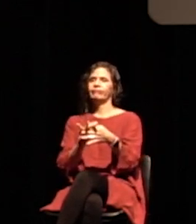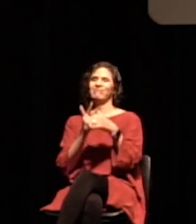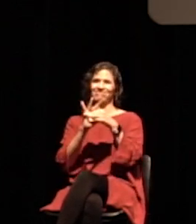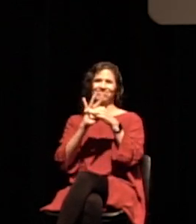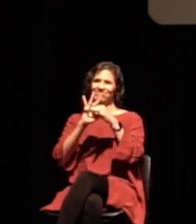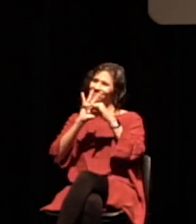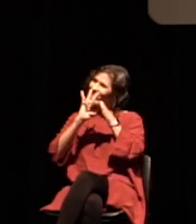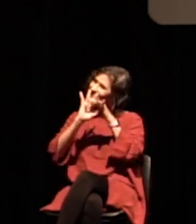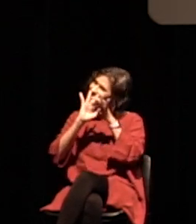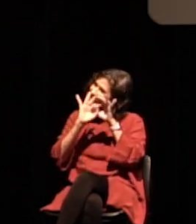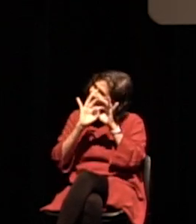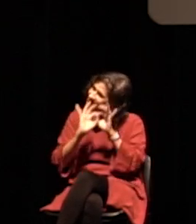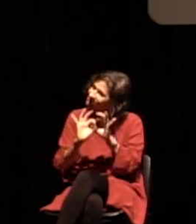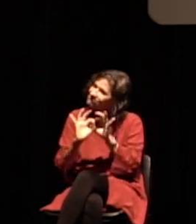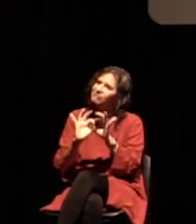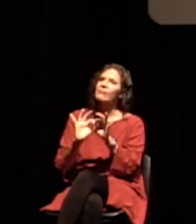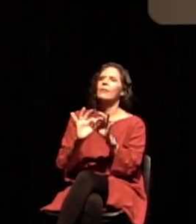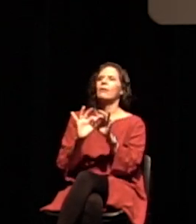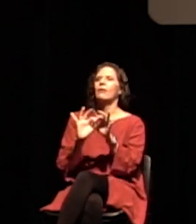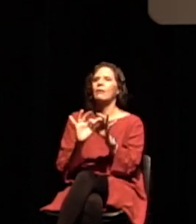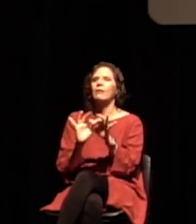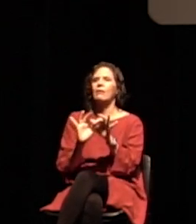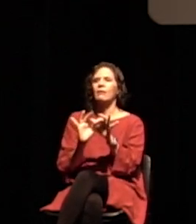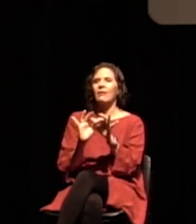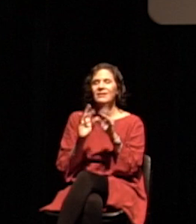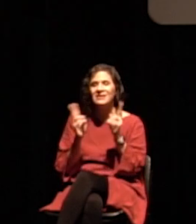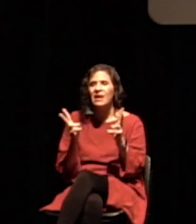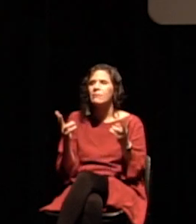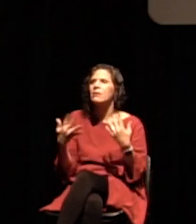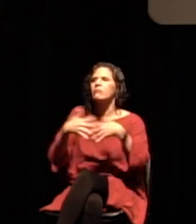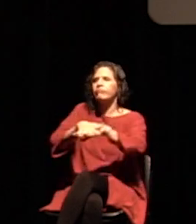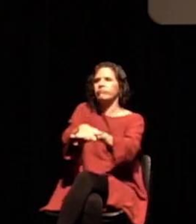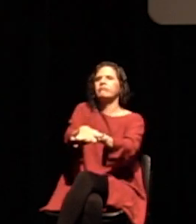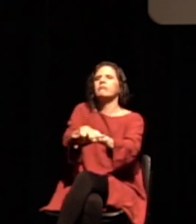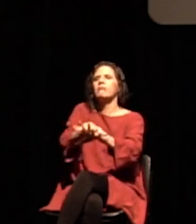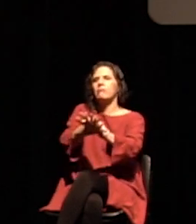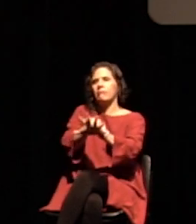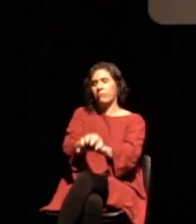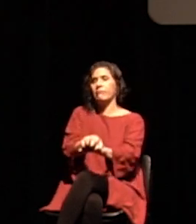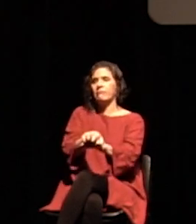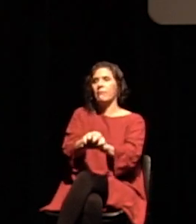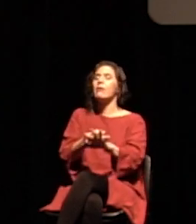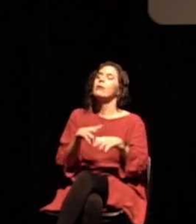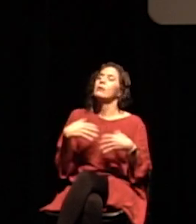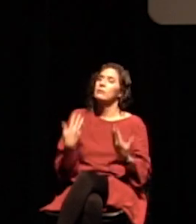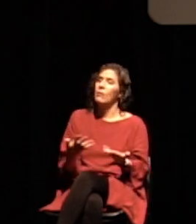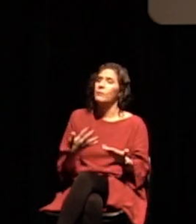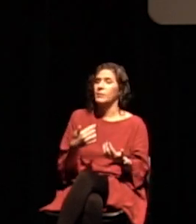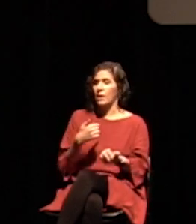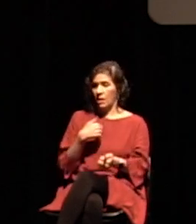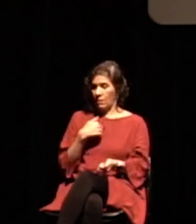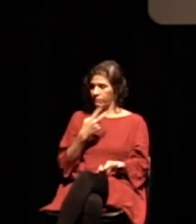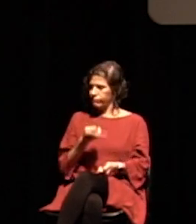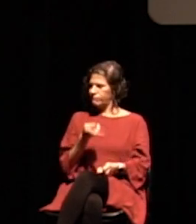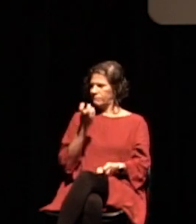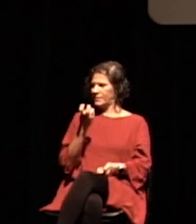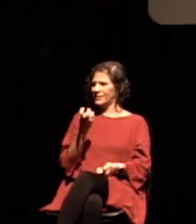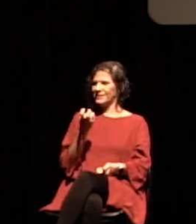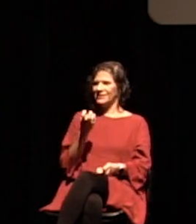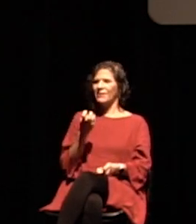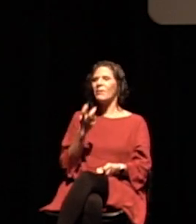que conecta tudo, né? É sempre interrelacional. E eu quase vejo um Piero